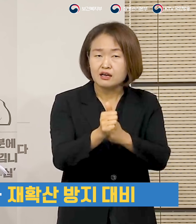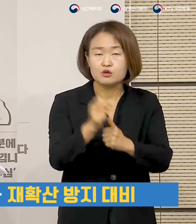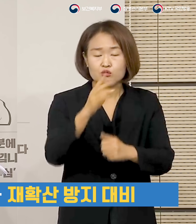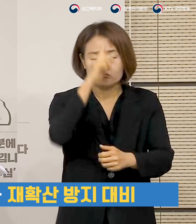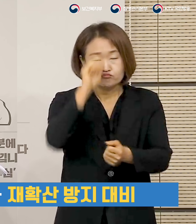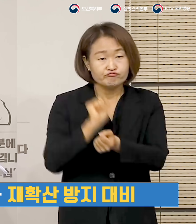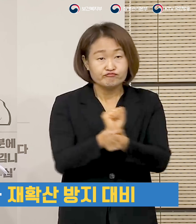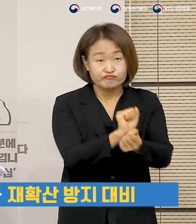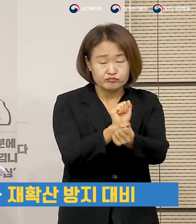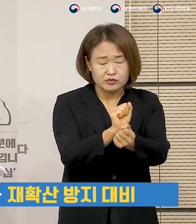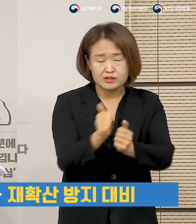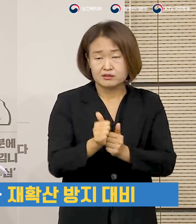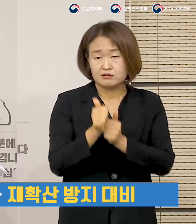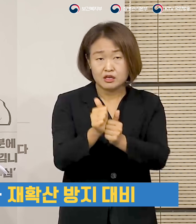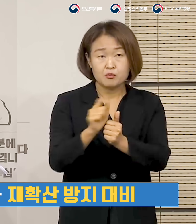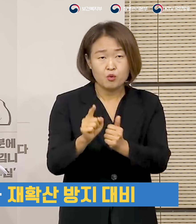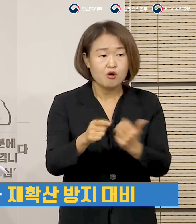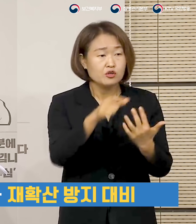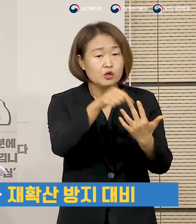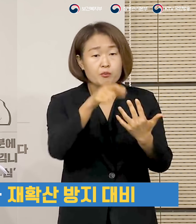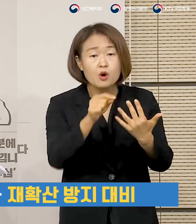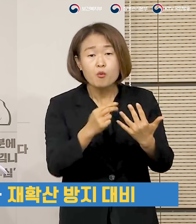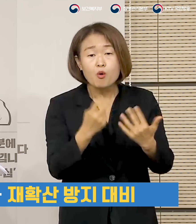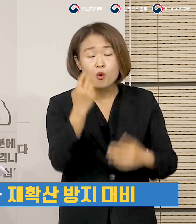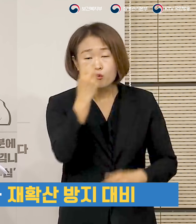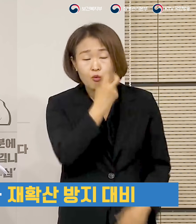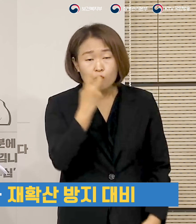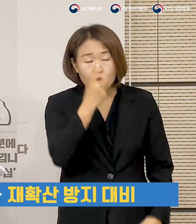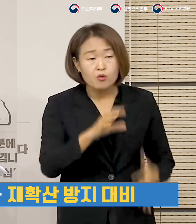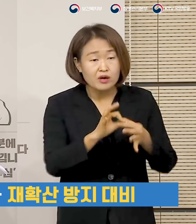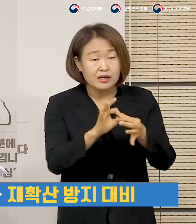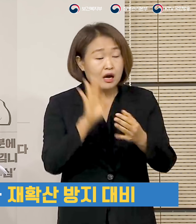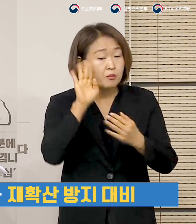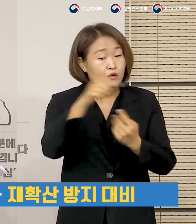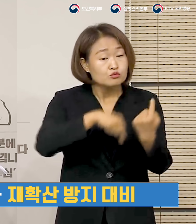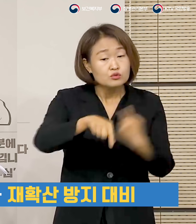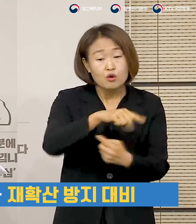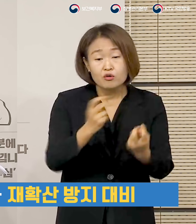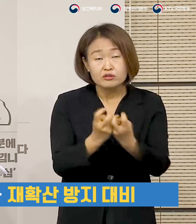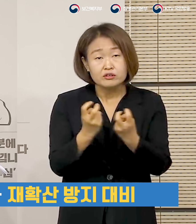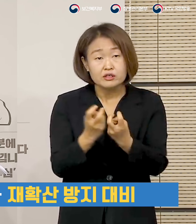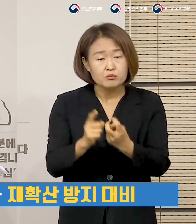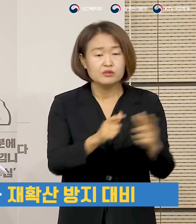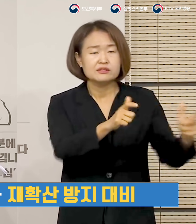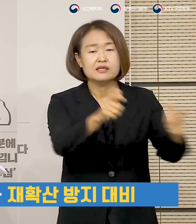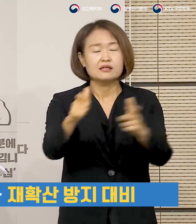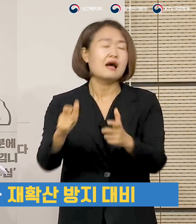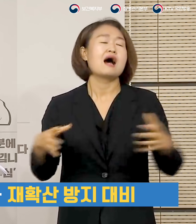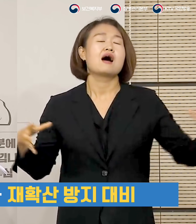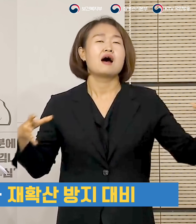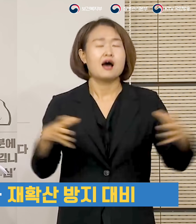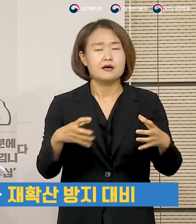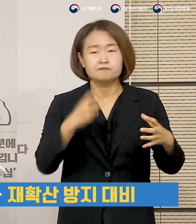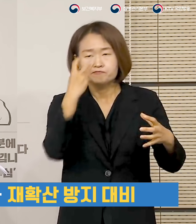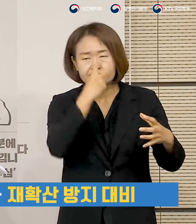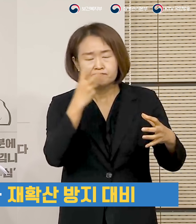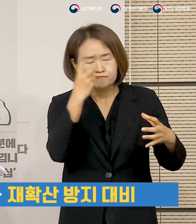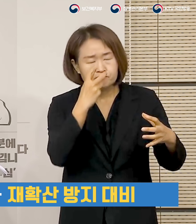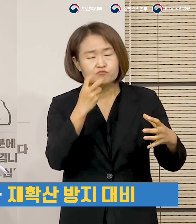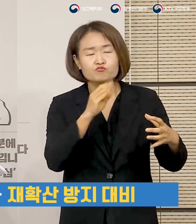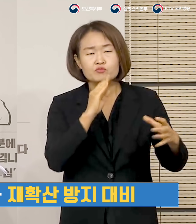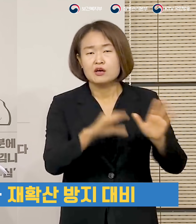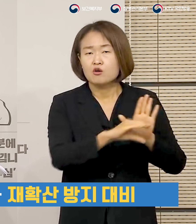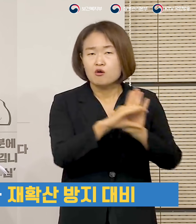등에 따라 선별진료소를 어떻게 설치 운영할 것인지 지자체와 함께 점검하고 준비하여